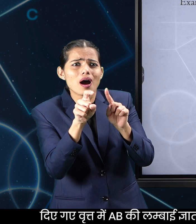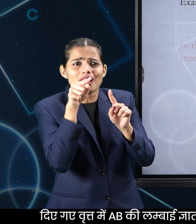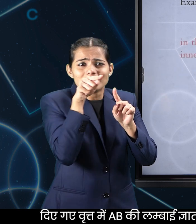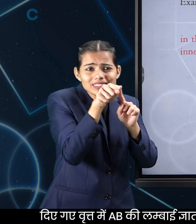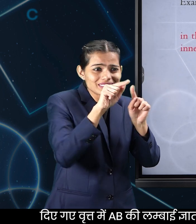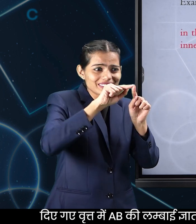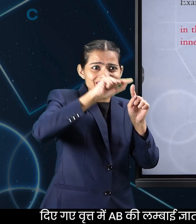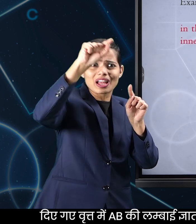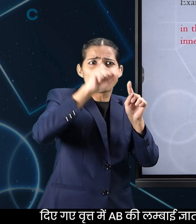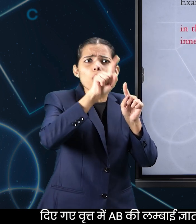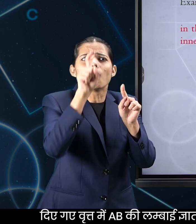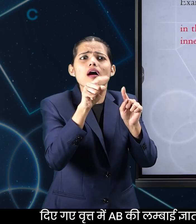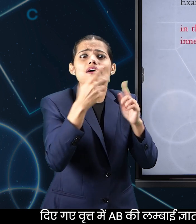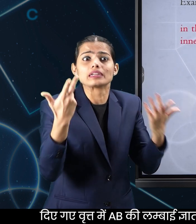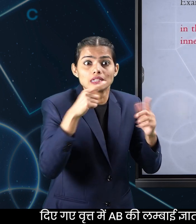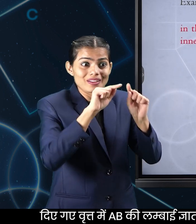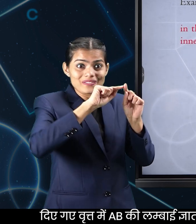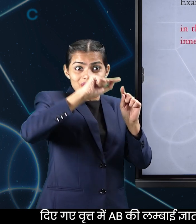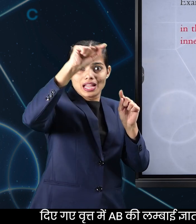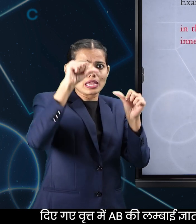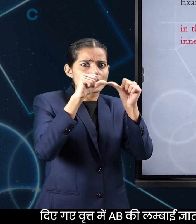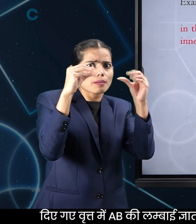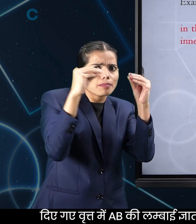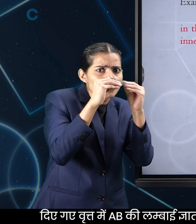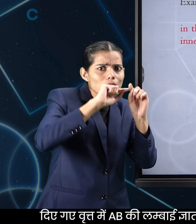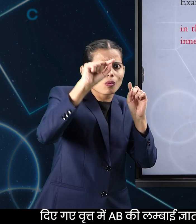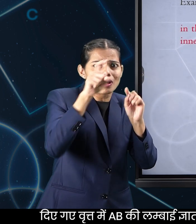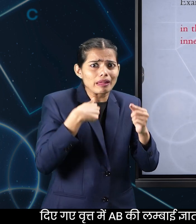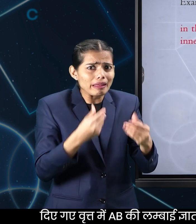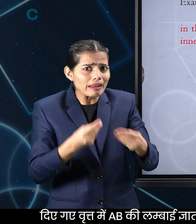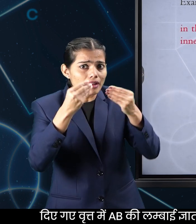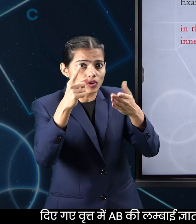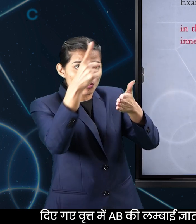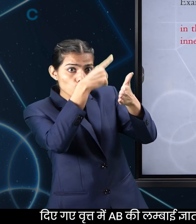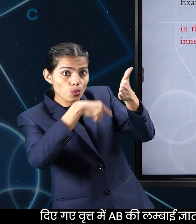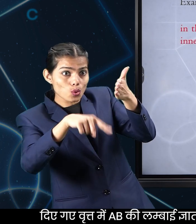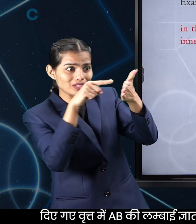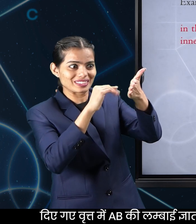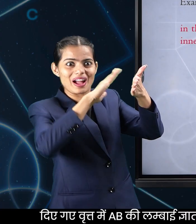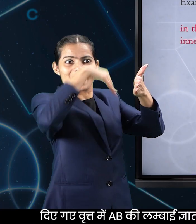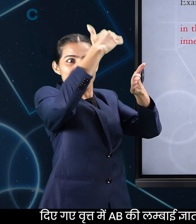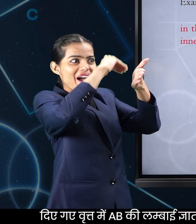दिए गए वृत्त में AB की लंबाई ज्ञात कीजिए, जो बाहरी वृत्त में जीवा और आंतरिक वृत्त